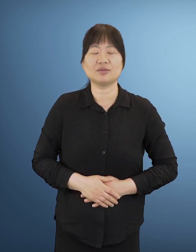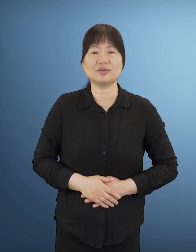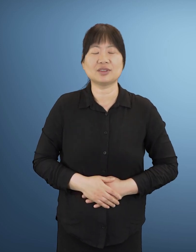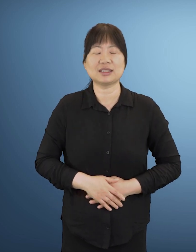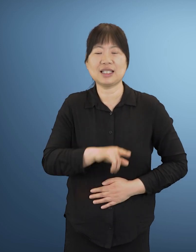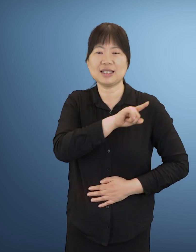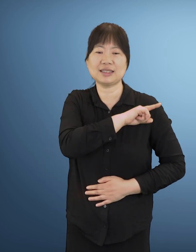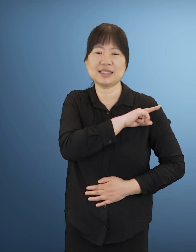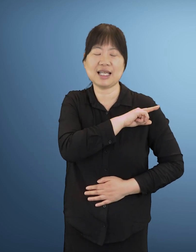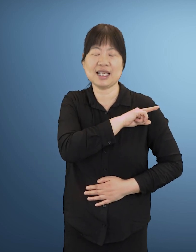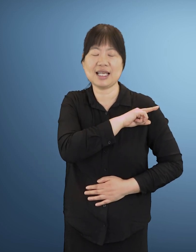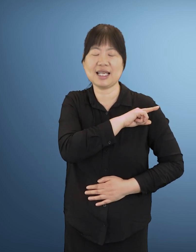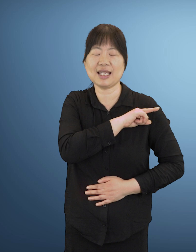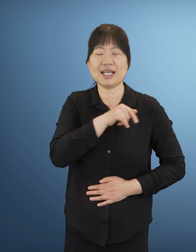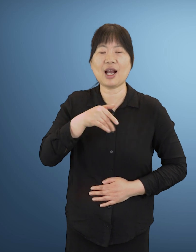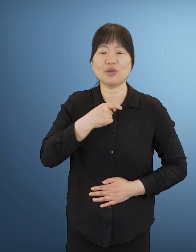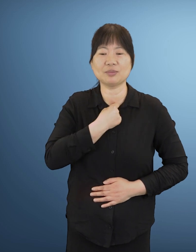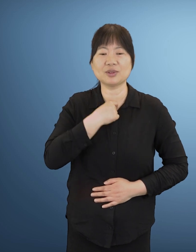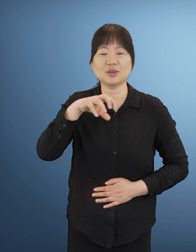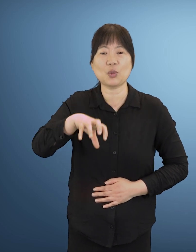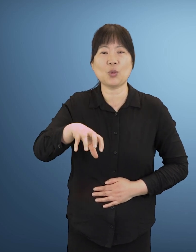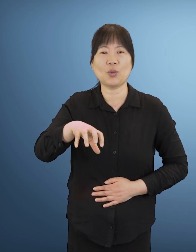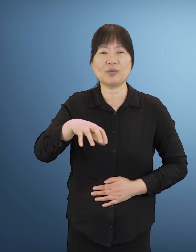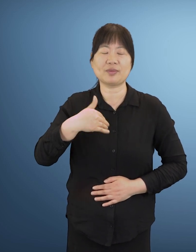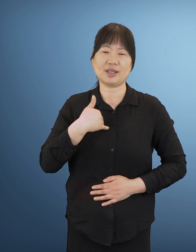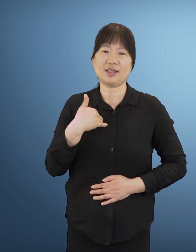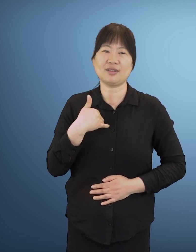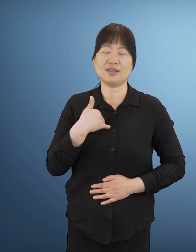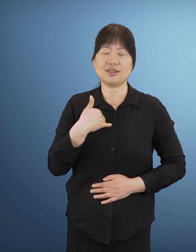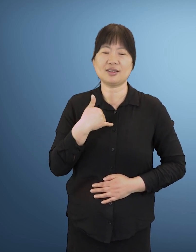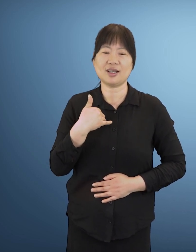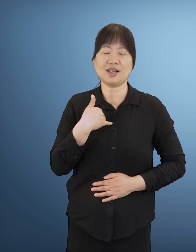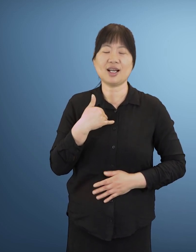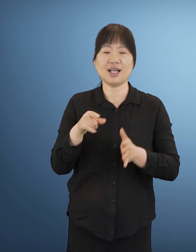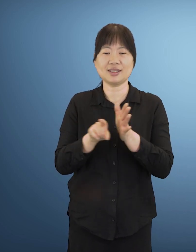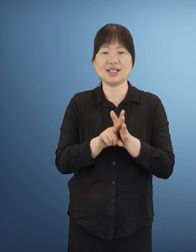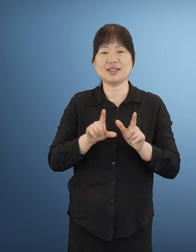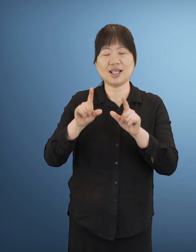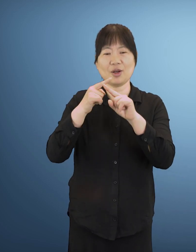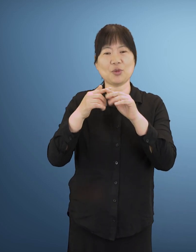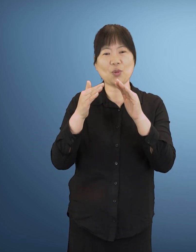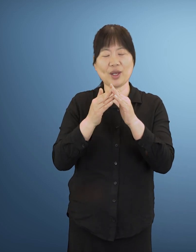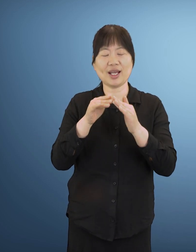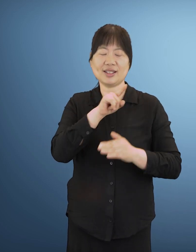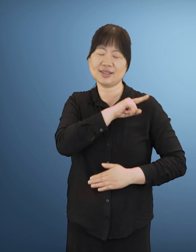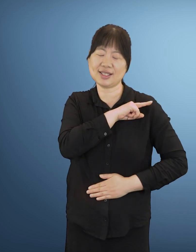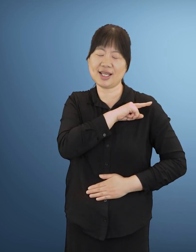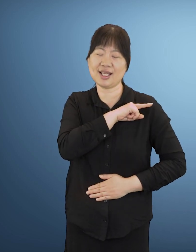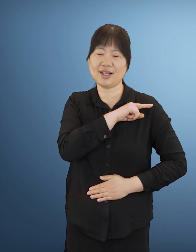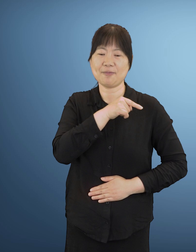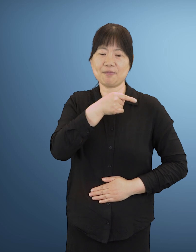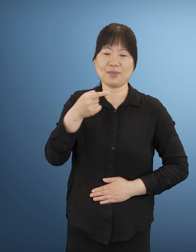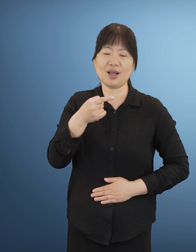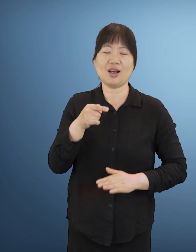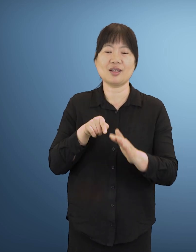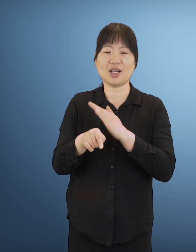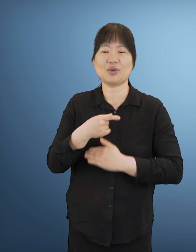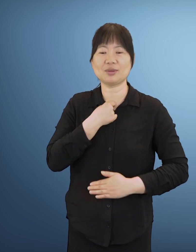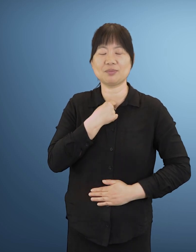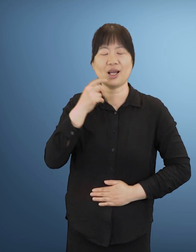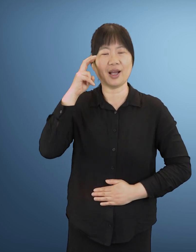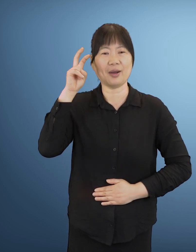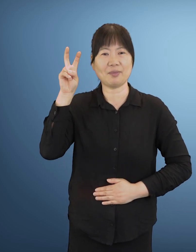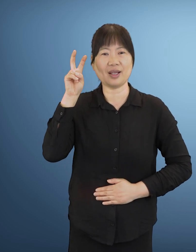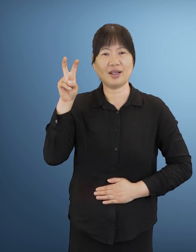어디를 제일 가보고 싶을까요? 자기가 신앙생활하던 교회를 제일 가보고 싶었을